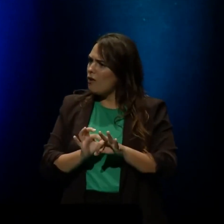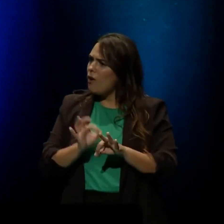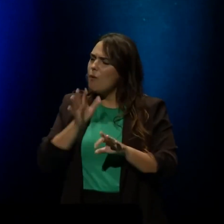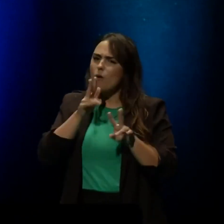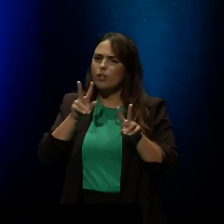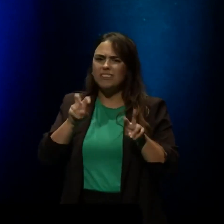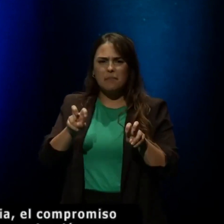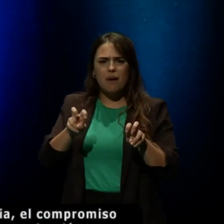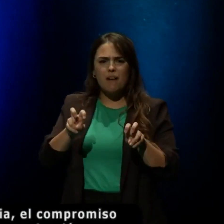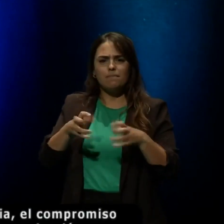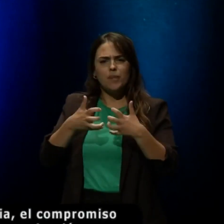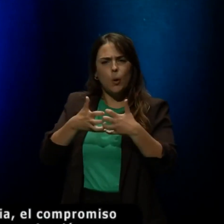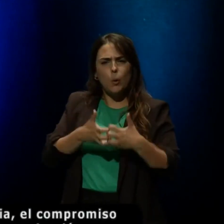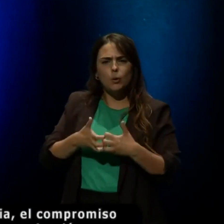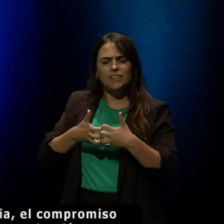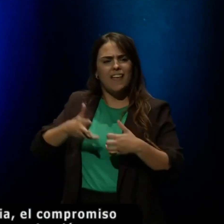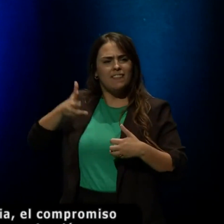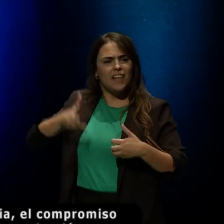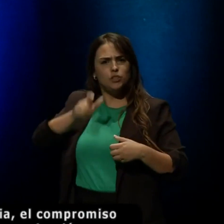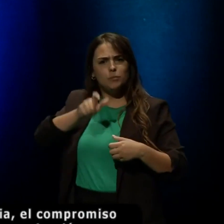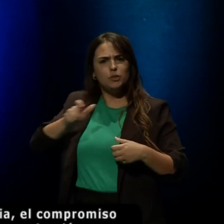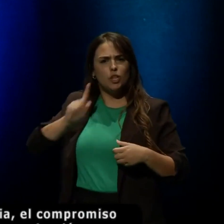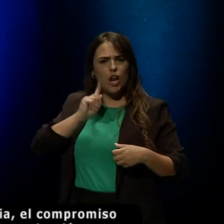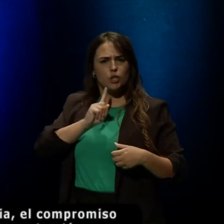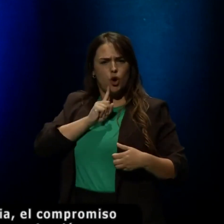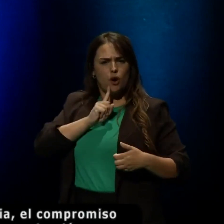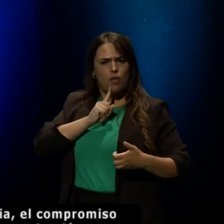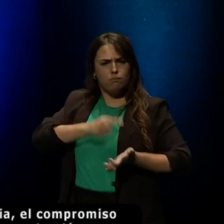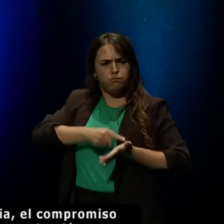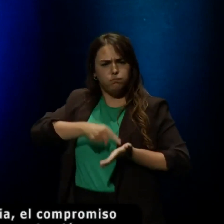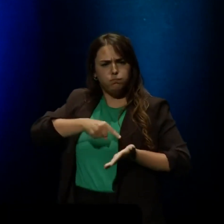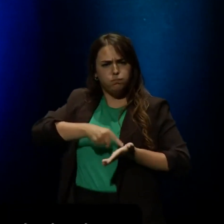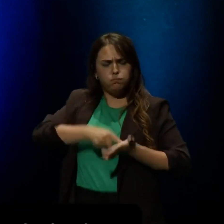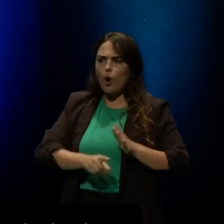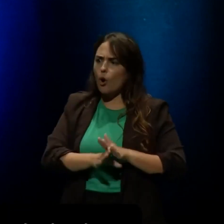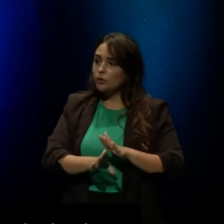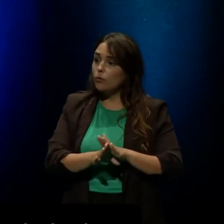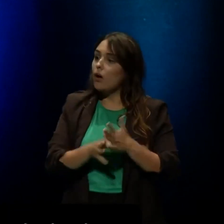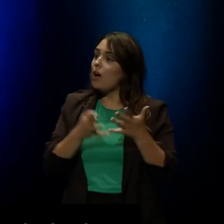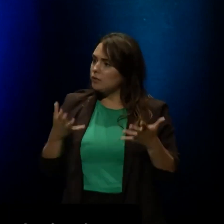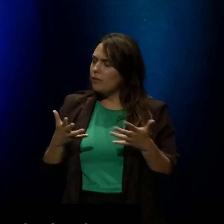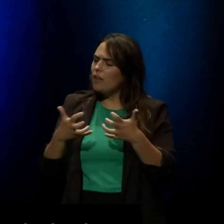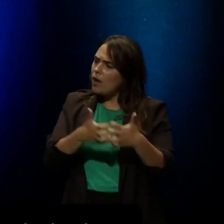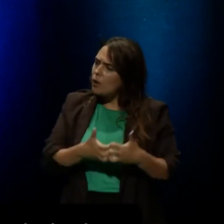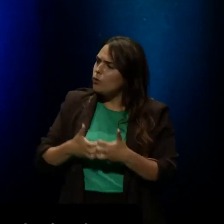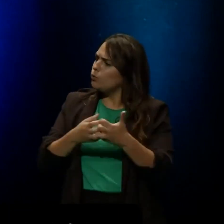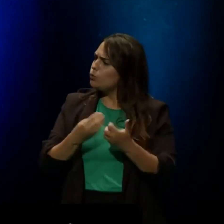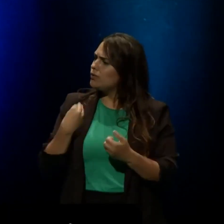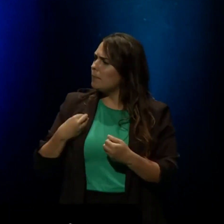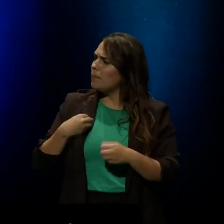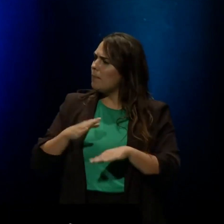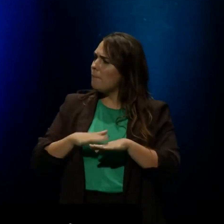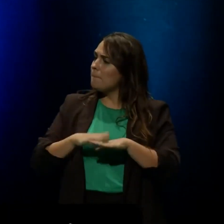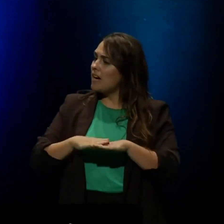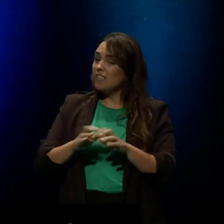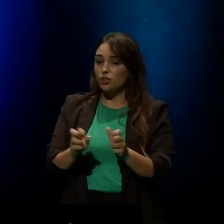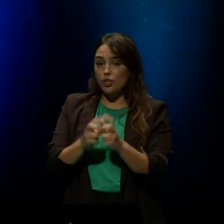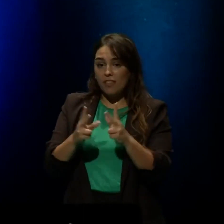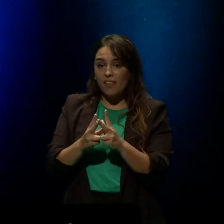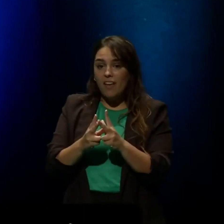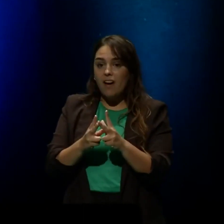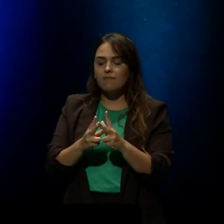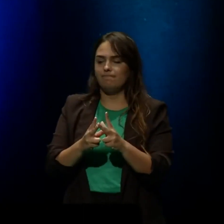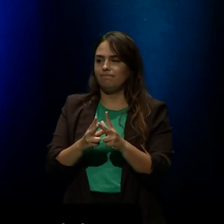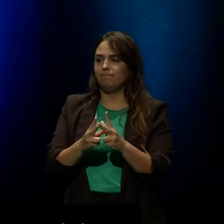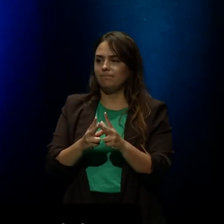los derechos de las personas sordas y, por lo tanto, en esa lucha por una sociedad que sea